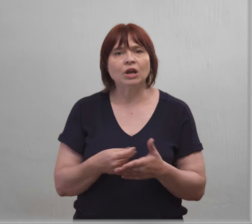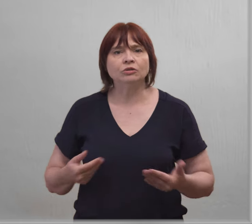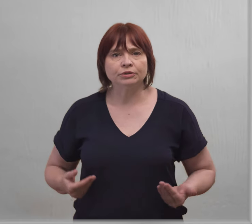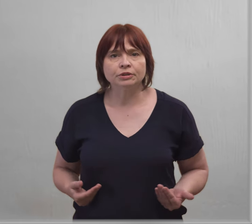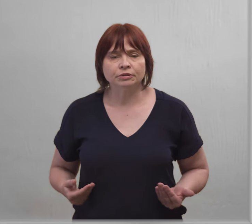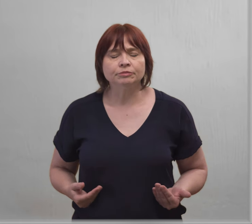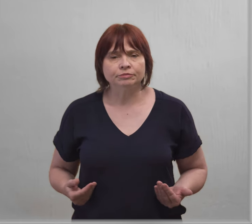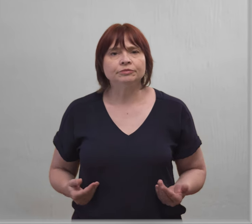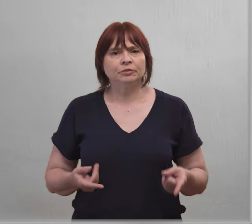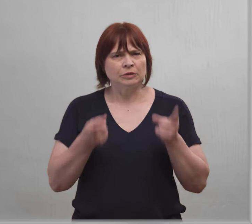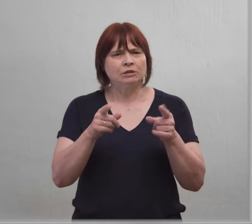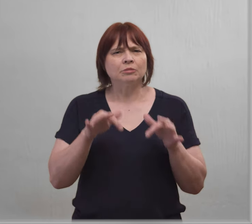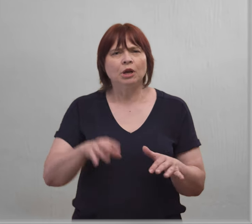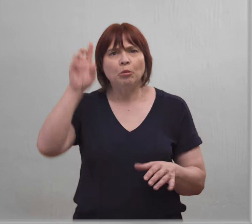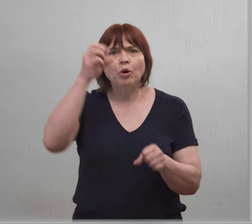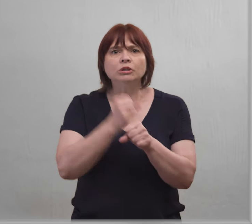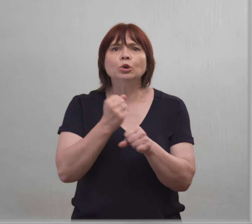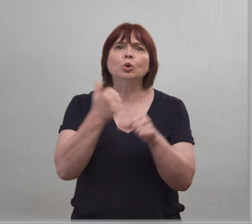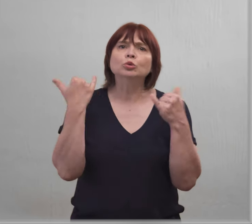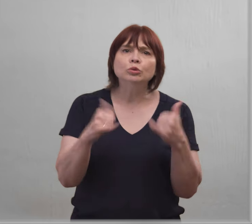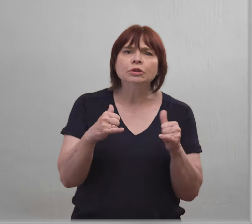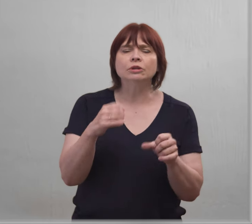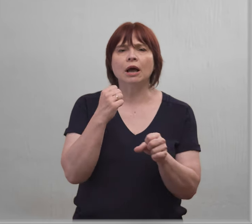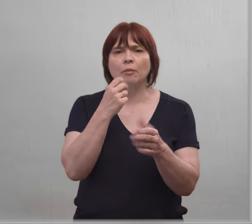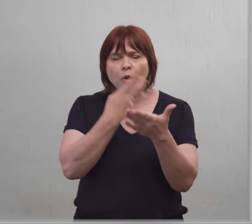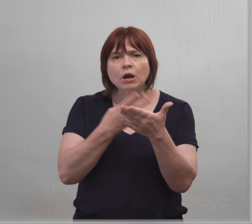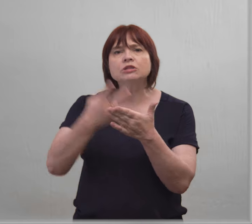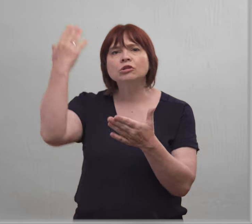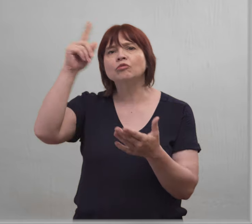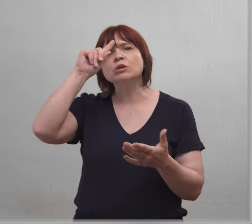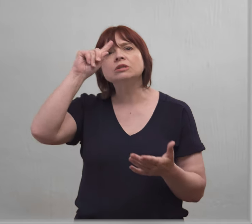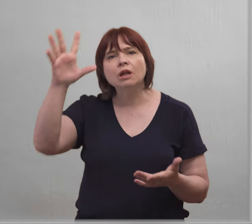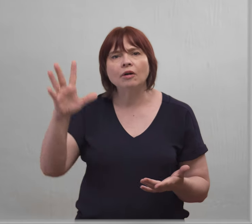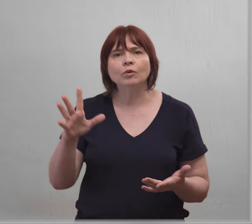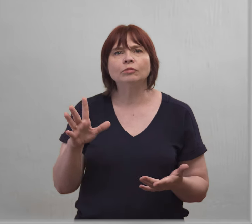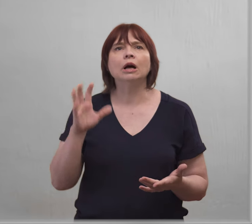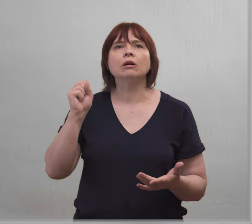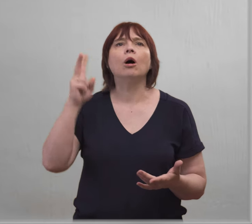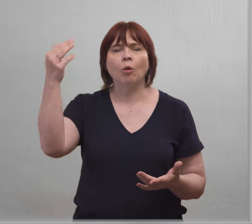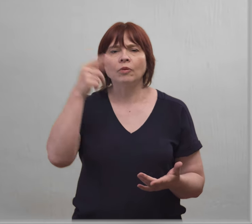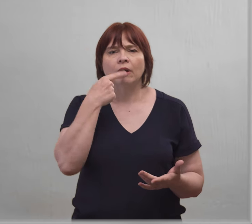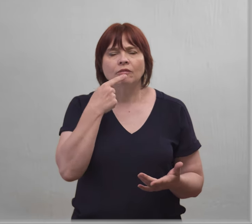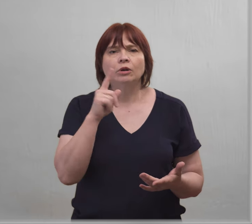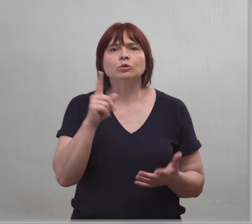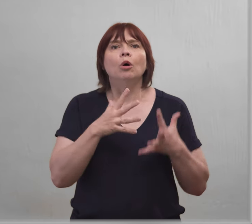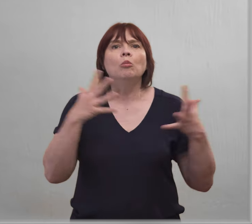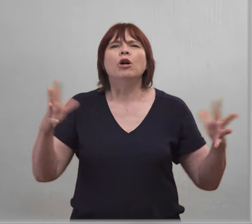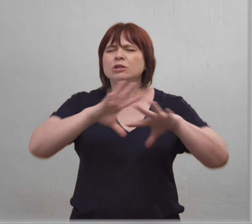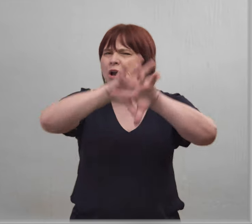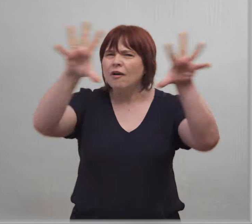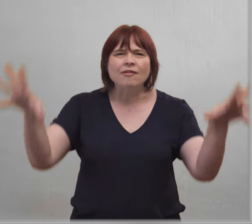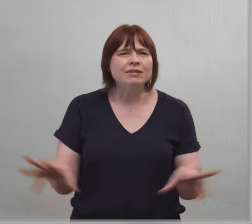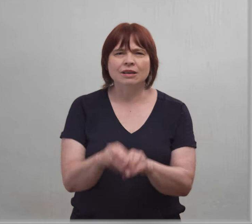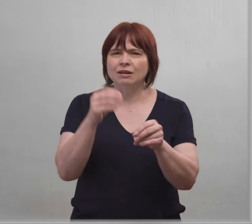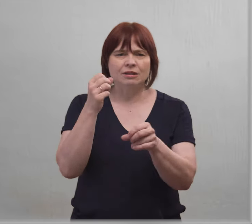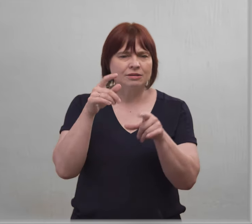деле Бог творит чудеса, являя свою славу. И как Он говорил, что больше сих дел сотворите, что верующие в Меня